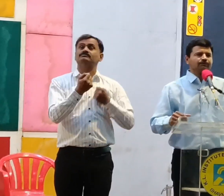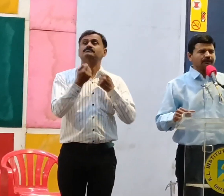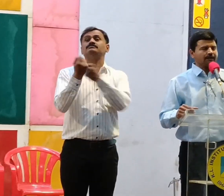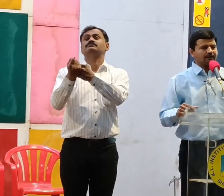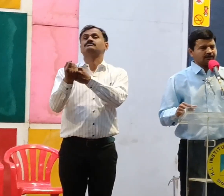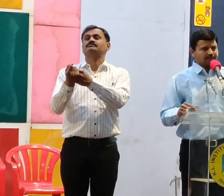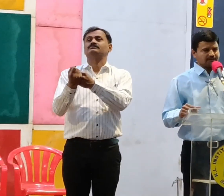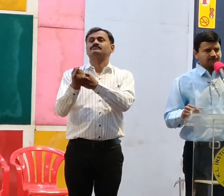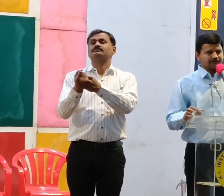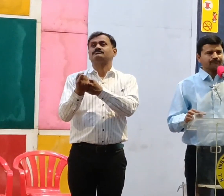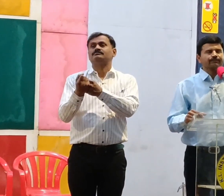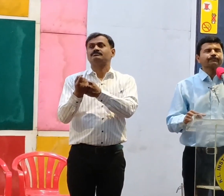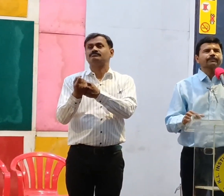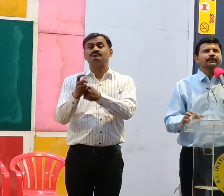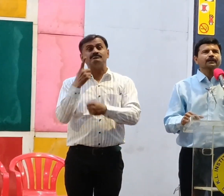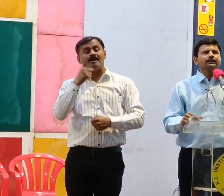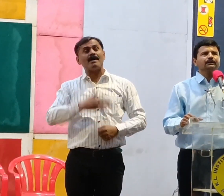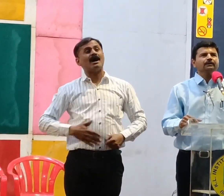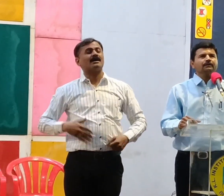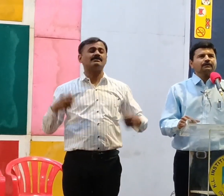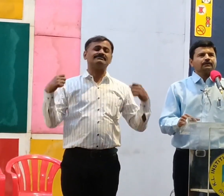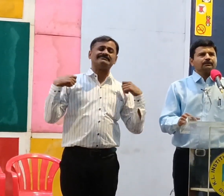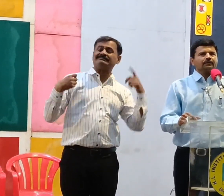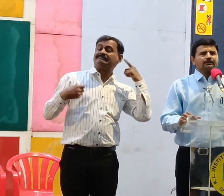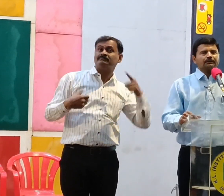એક્ટિવલી એમાં જોડાયેલા રહેવા જોઈએ.